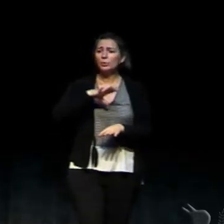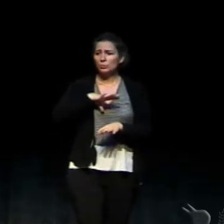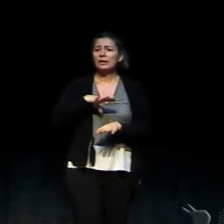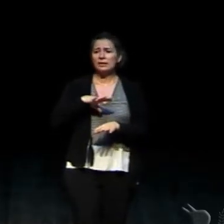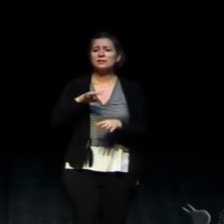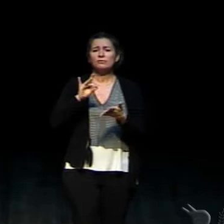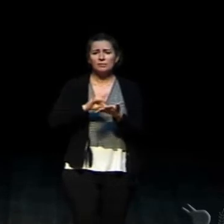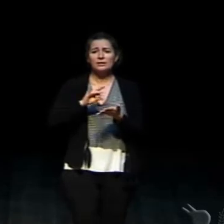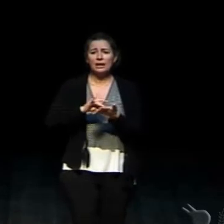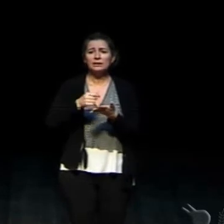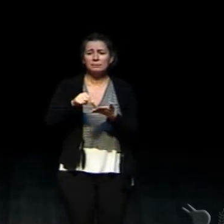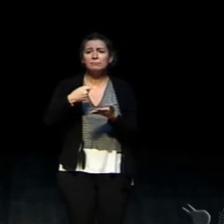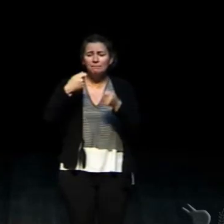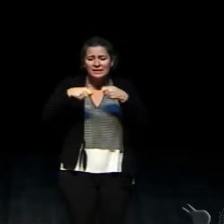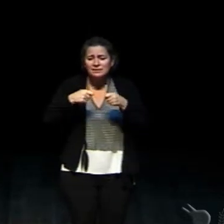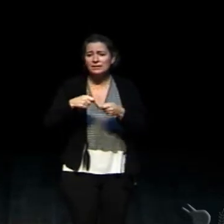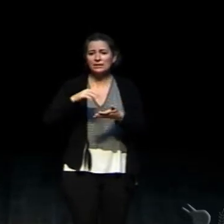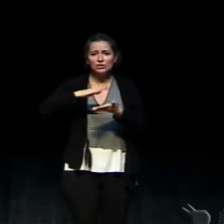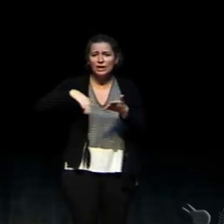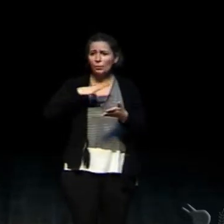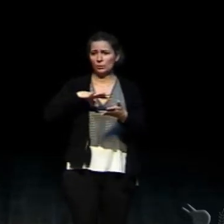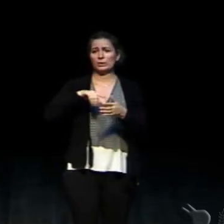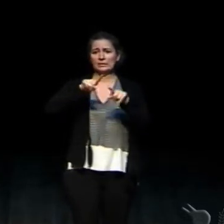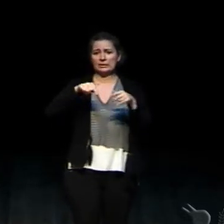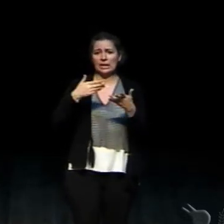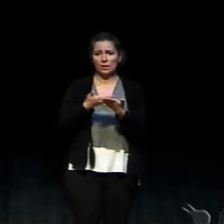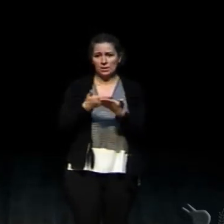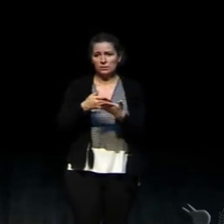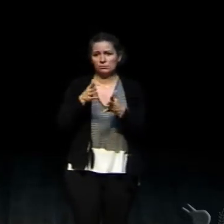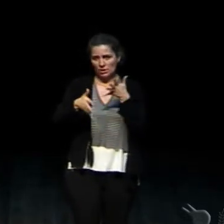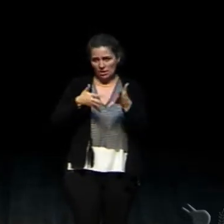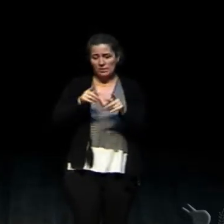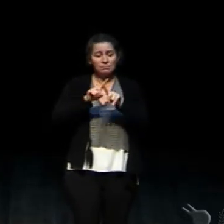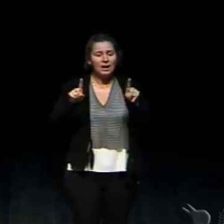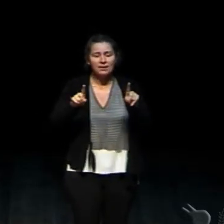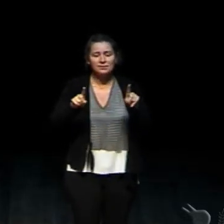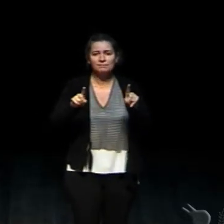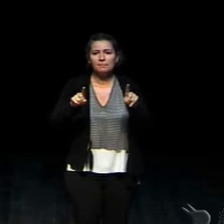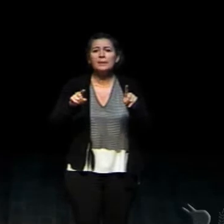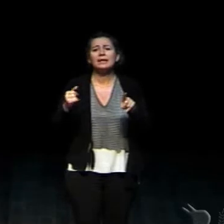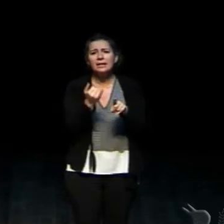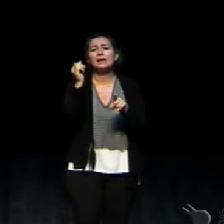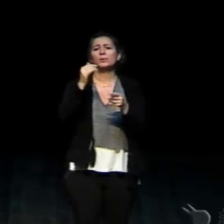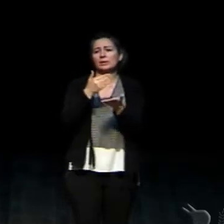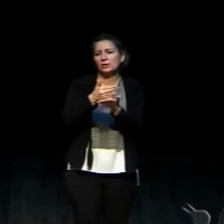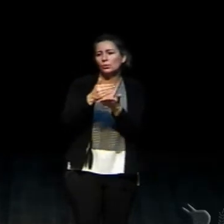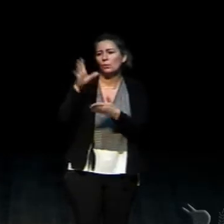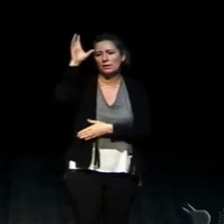Então, o português, na verdade, eu compreendo a necessidade de se tirar o português, mas